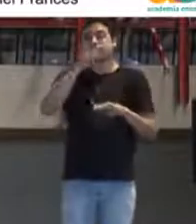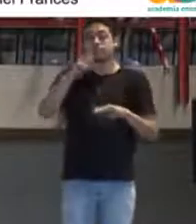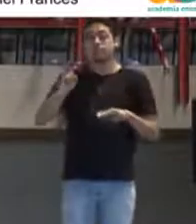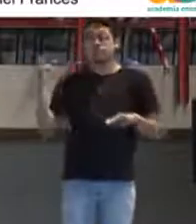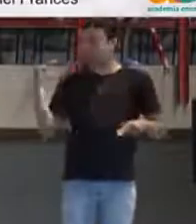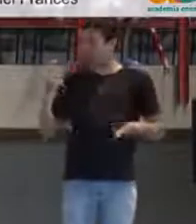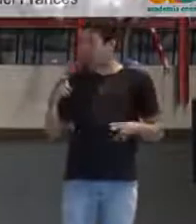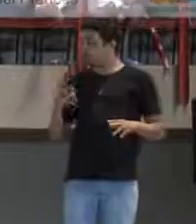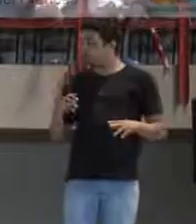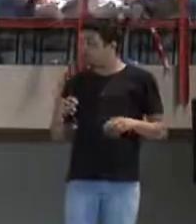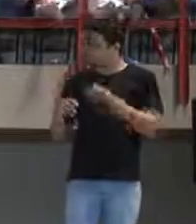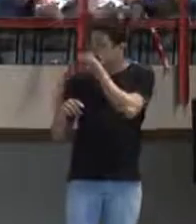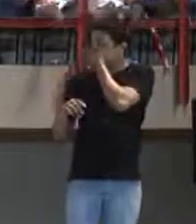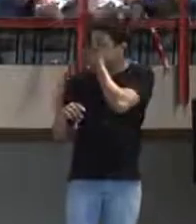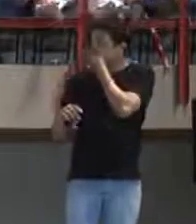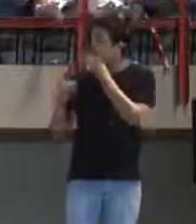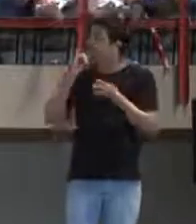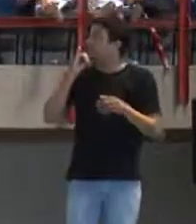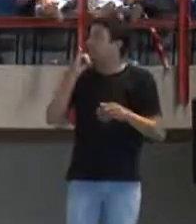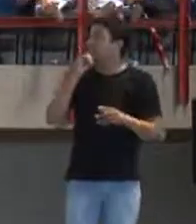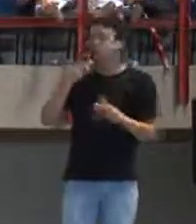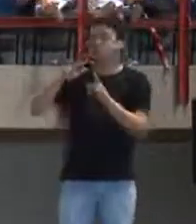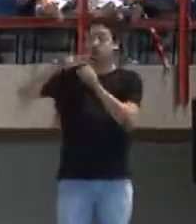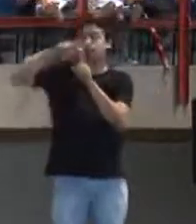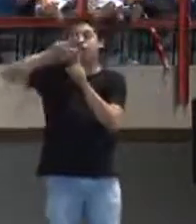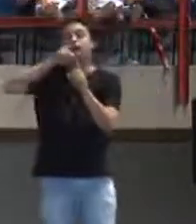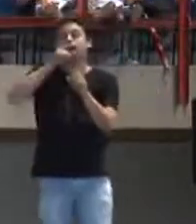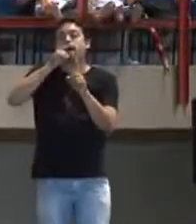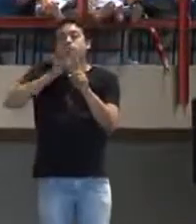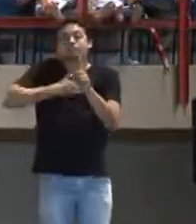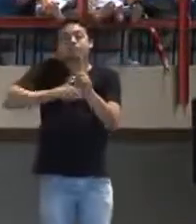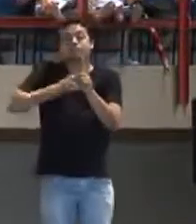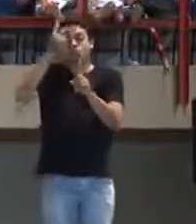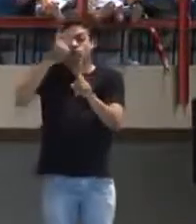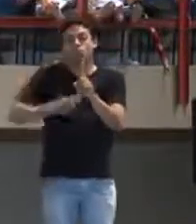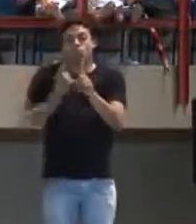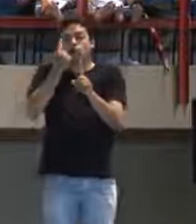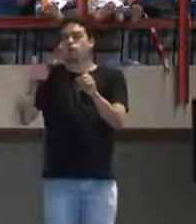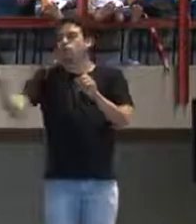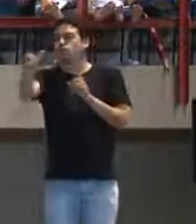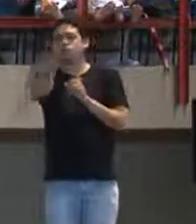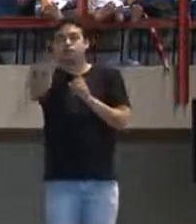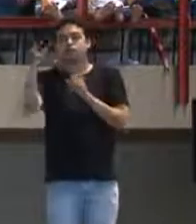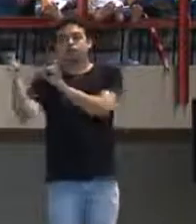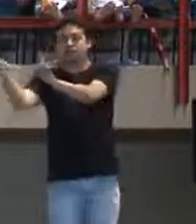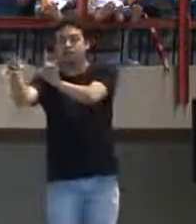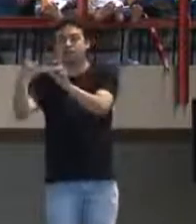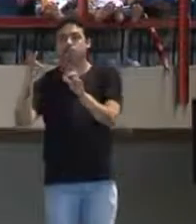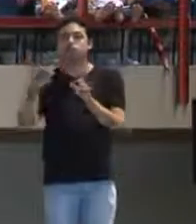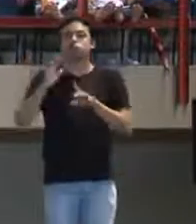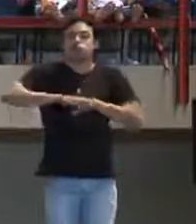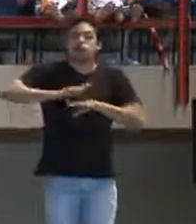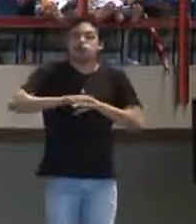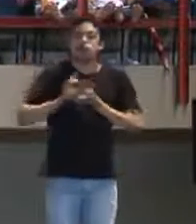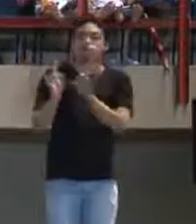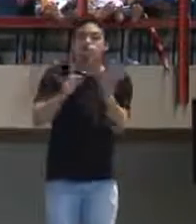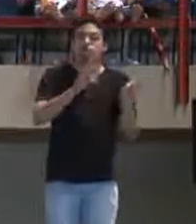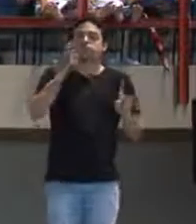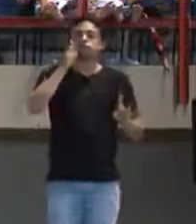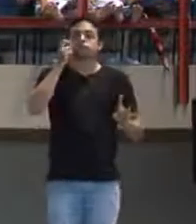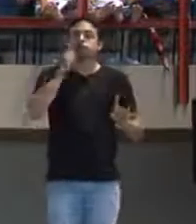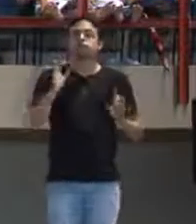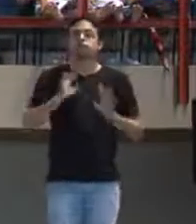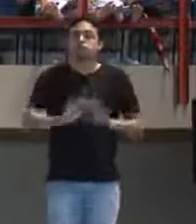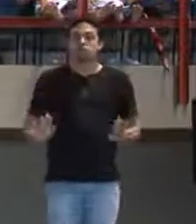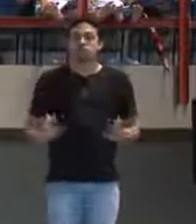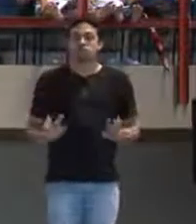meu, gente, só eu tenho essa garrafinha d'água para vender. Ninguém não tem lá, não. Ninguém ganha. Tá? Só eu posso vender aqui na